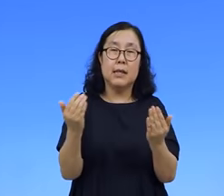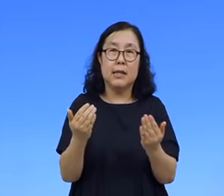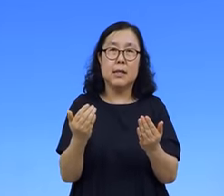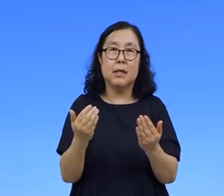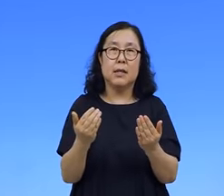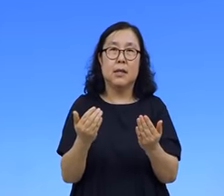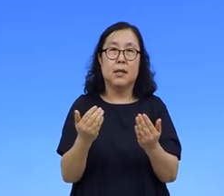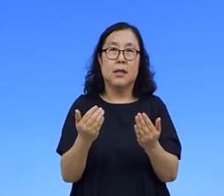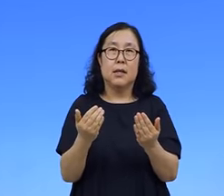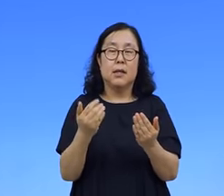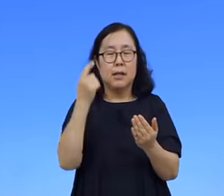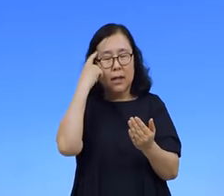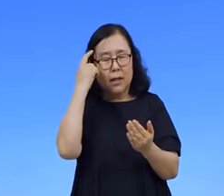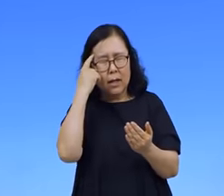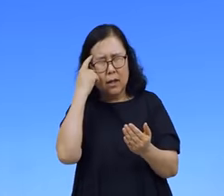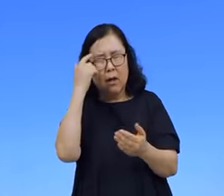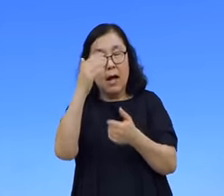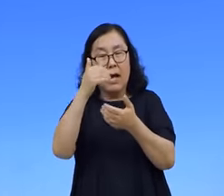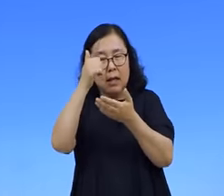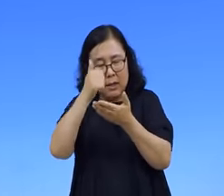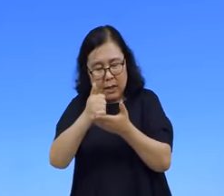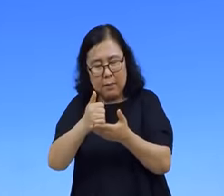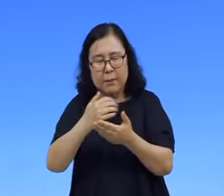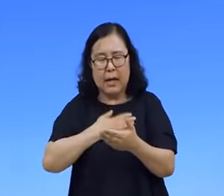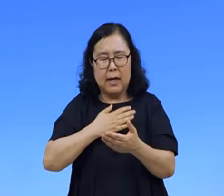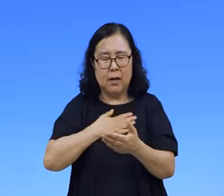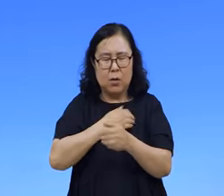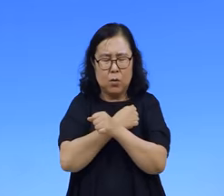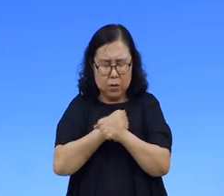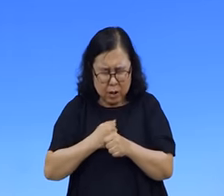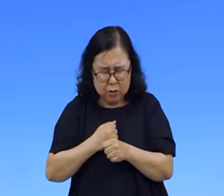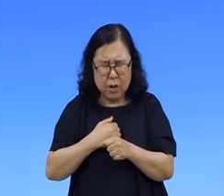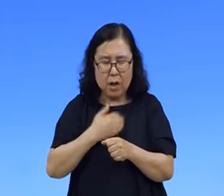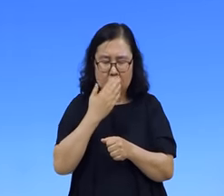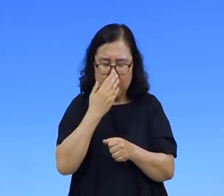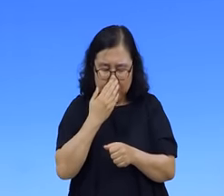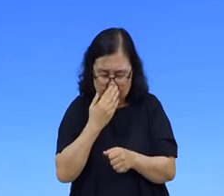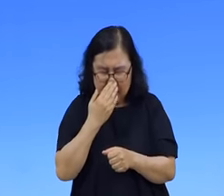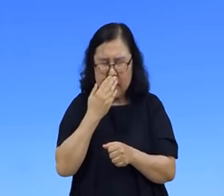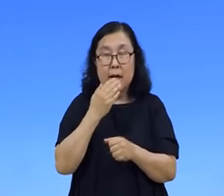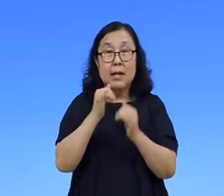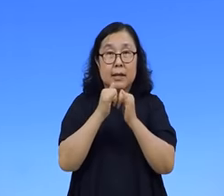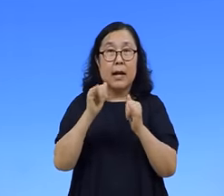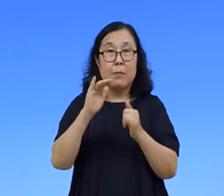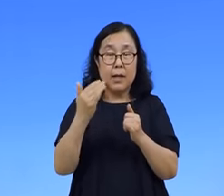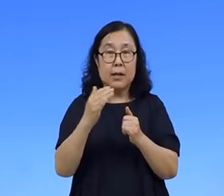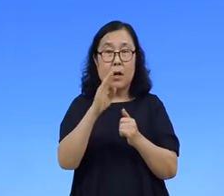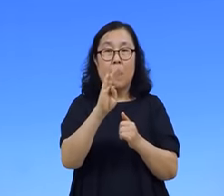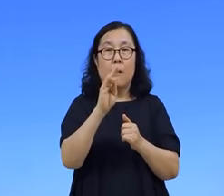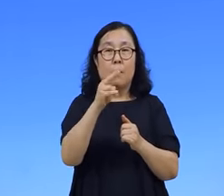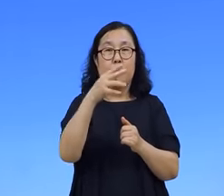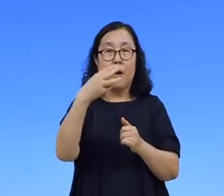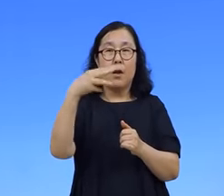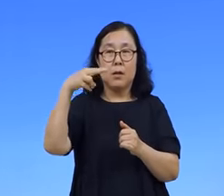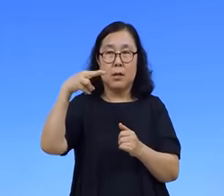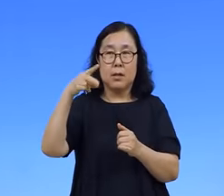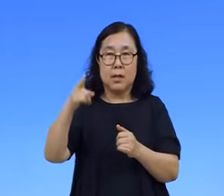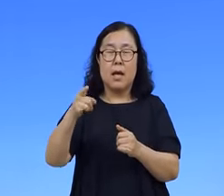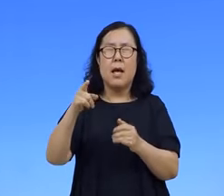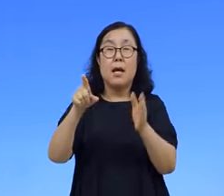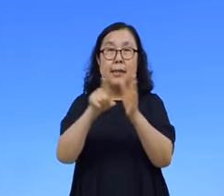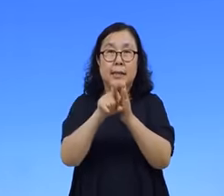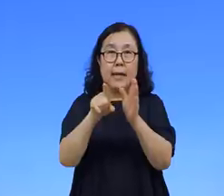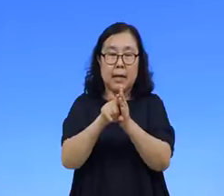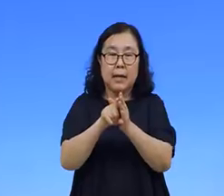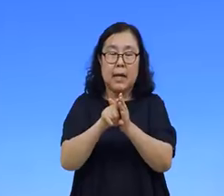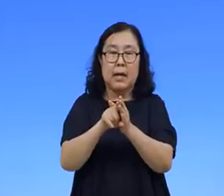통해가지고 늘 하나님, 나는 이런 사람이라고 하나님 은혜를 구해서, 그래서 별세 신학이라고 하는 너무나